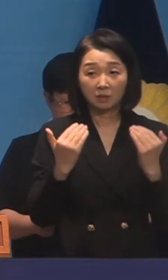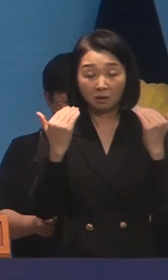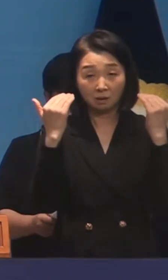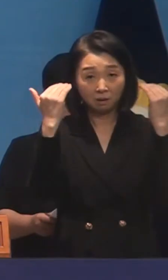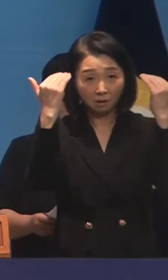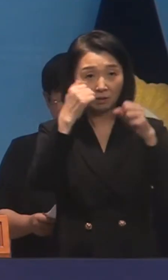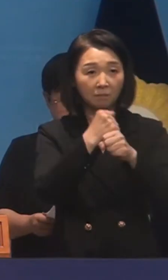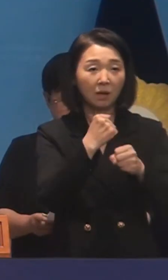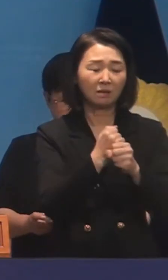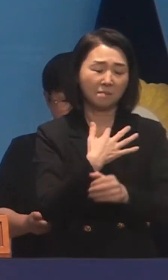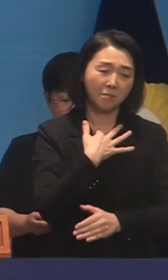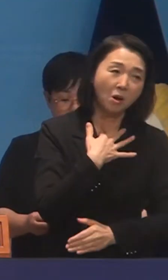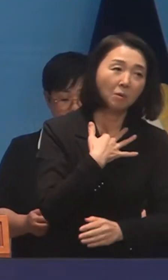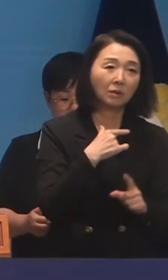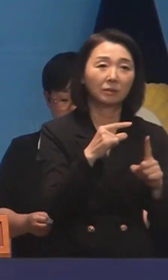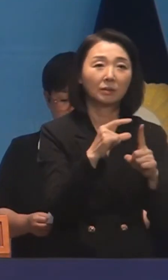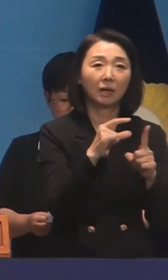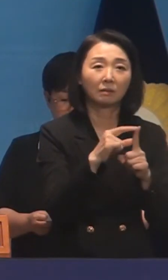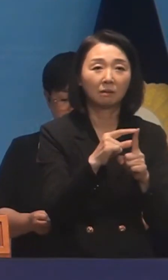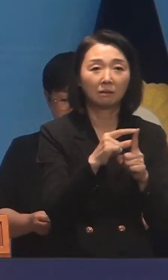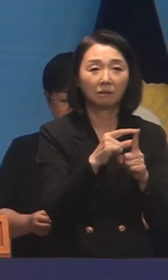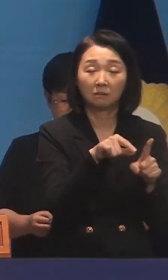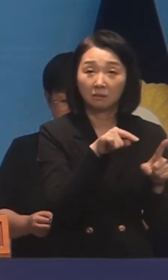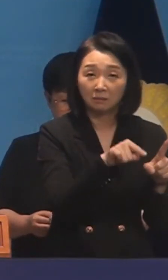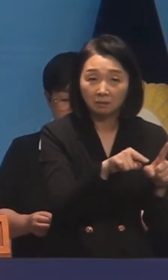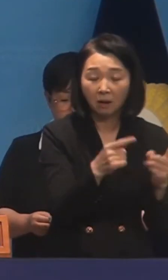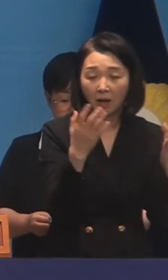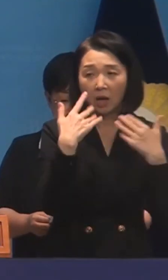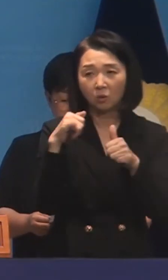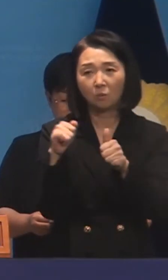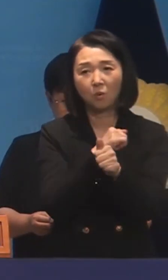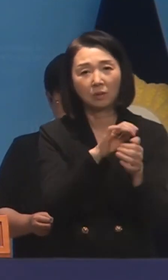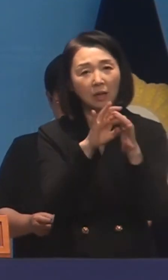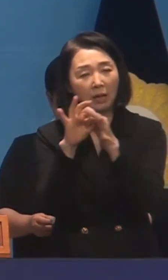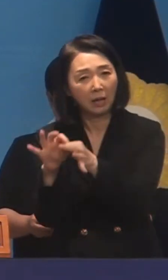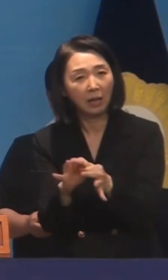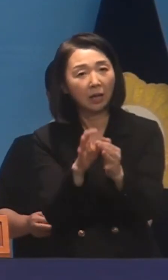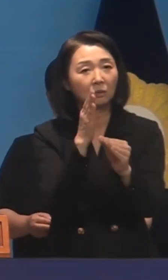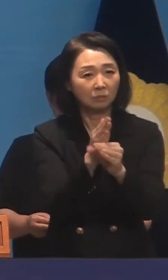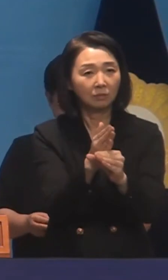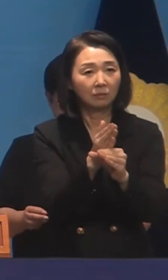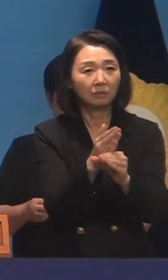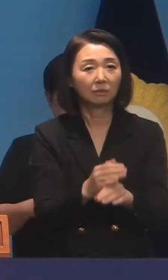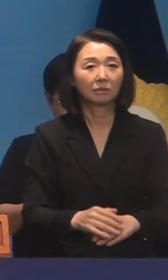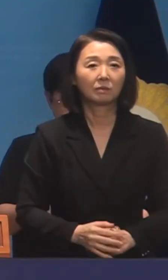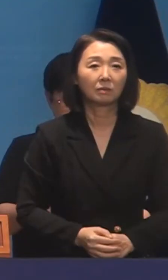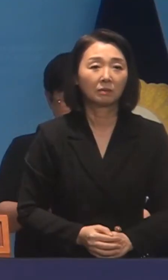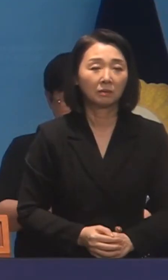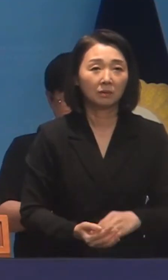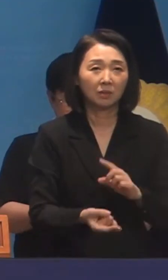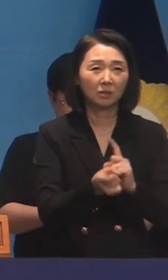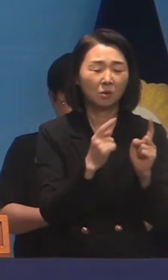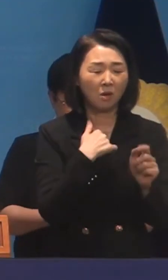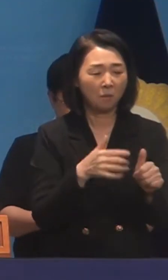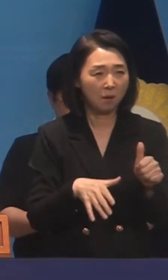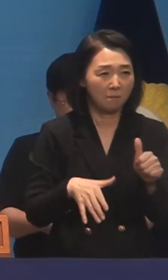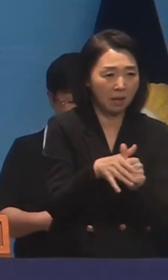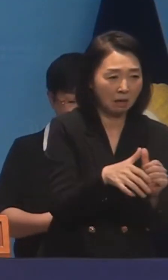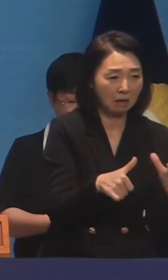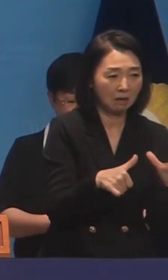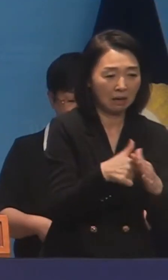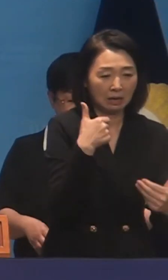어른들이 만든 혐오 표현들이 수많은 학교 폭력으로 이어지고 있습니다. 서로를 혐오하고